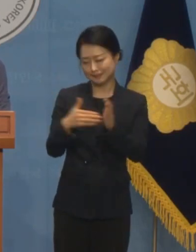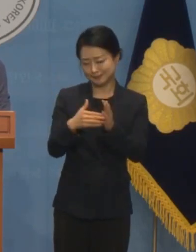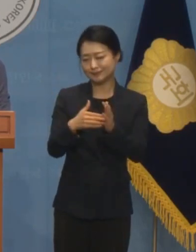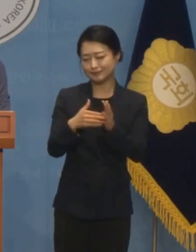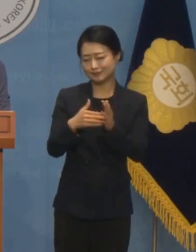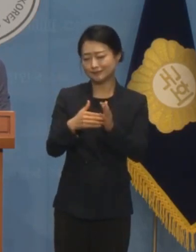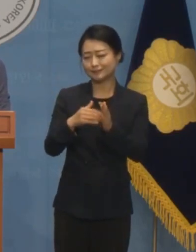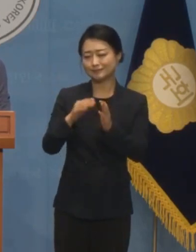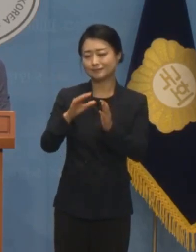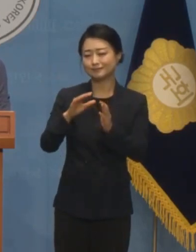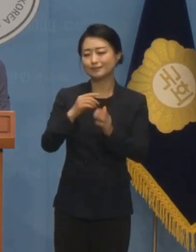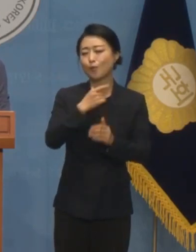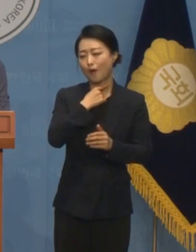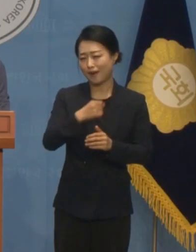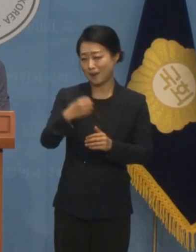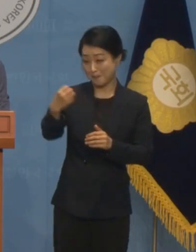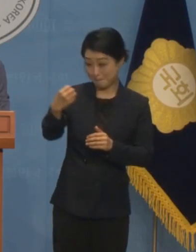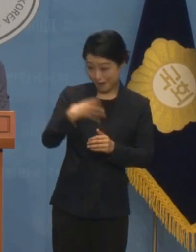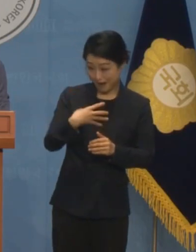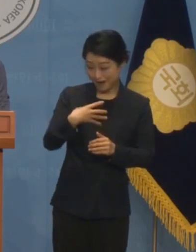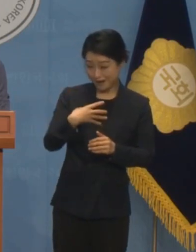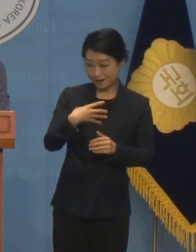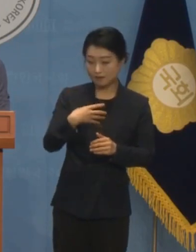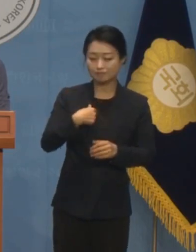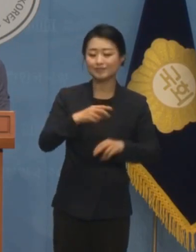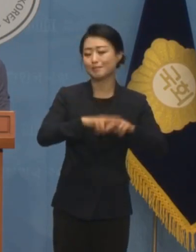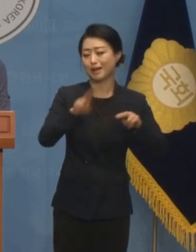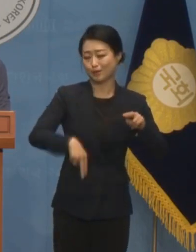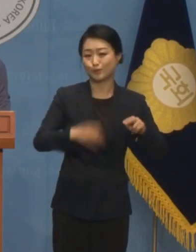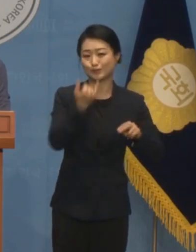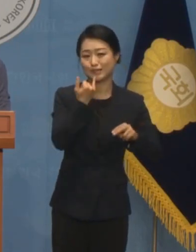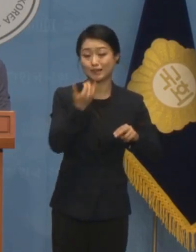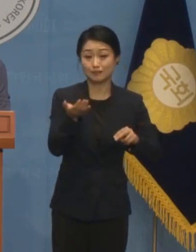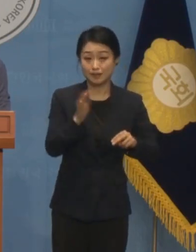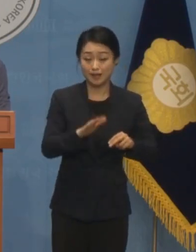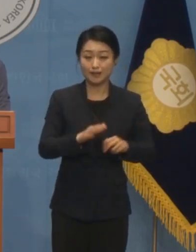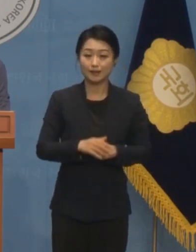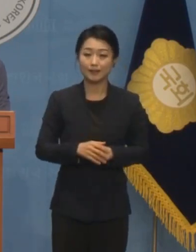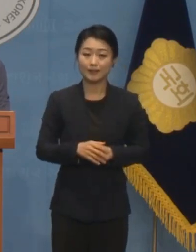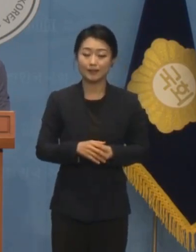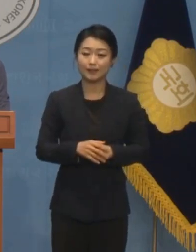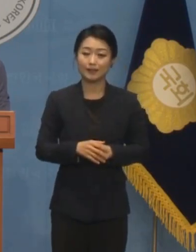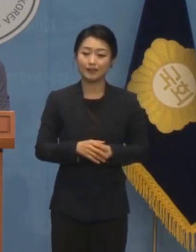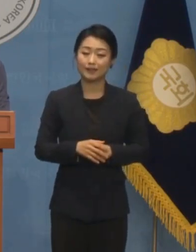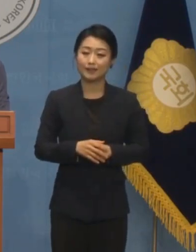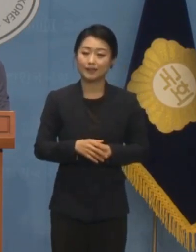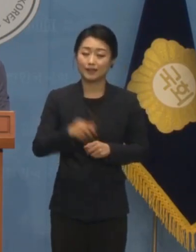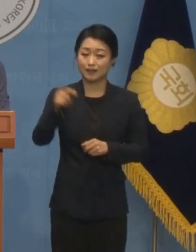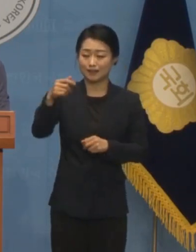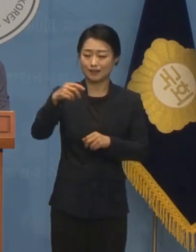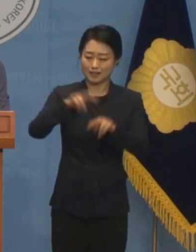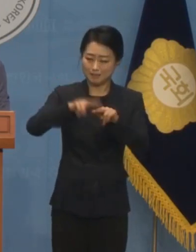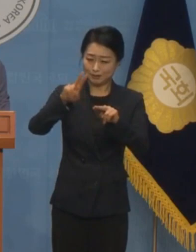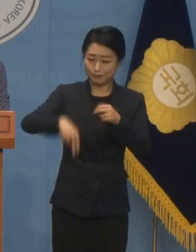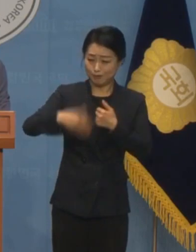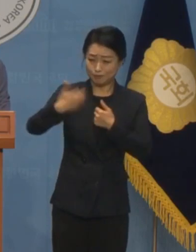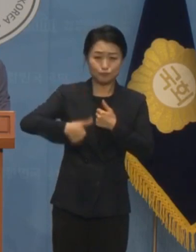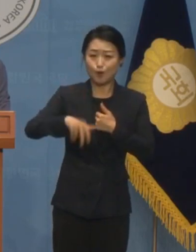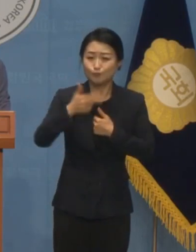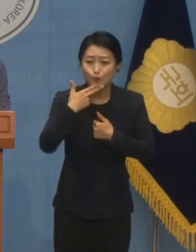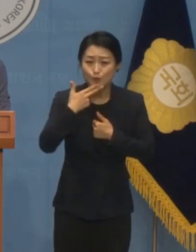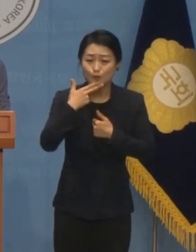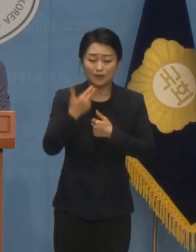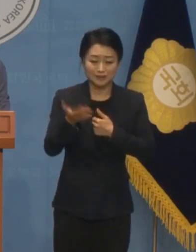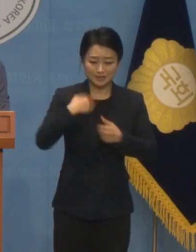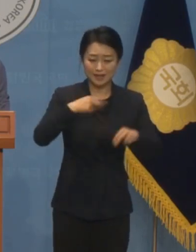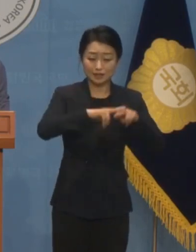의지를 보였습니다만 불과 5년 만에 기구와 나에게 끊임없이 정치적 공격이 가해져서